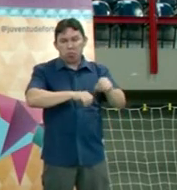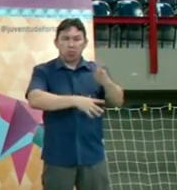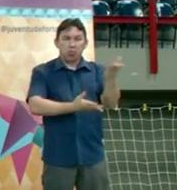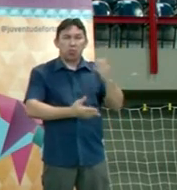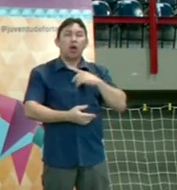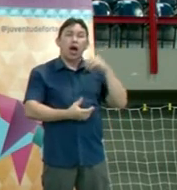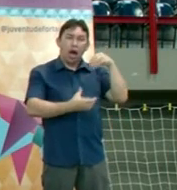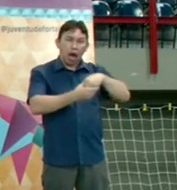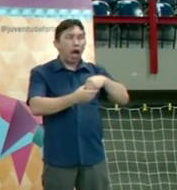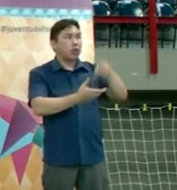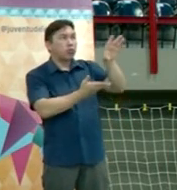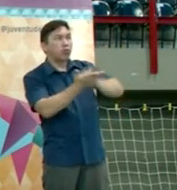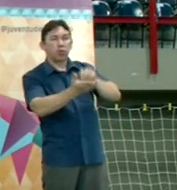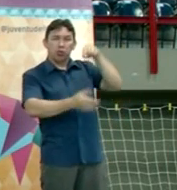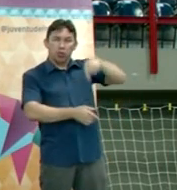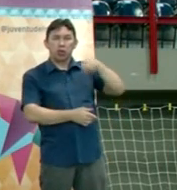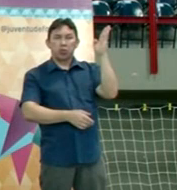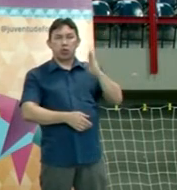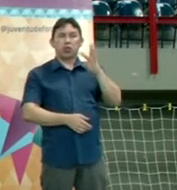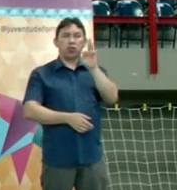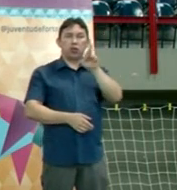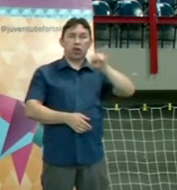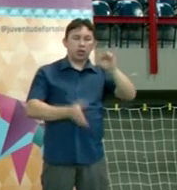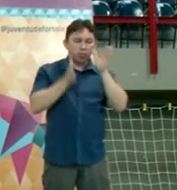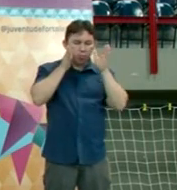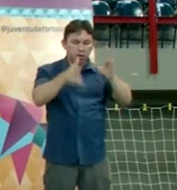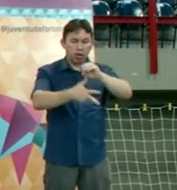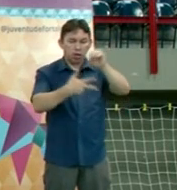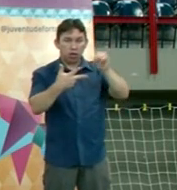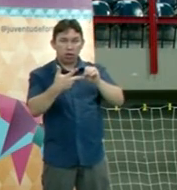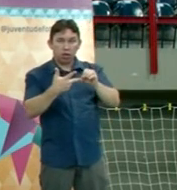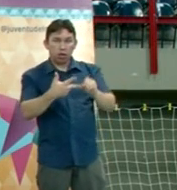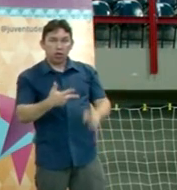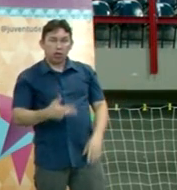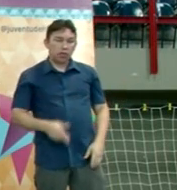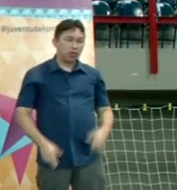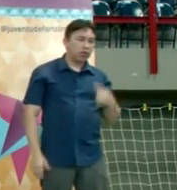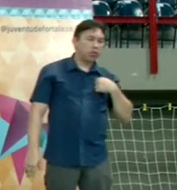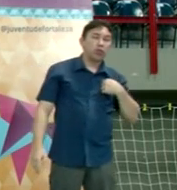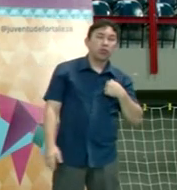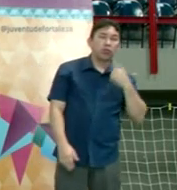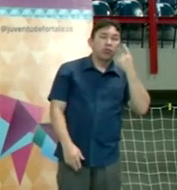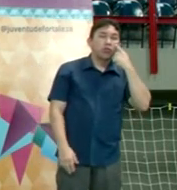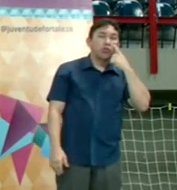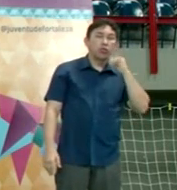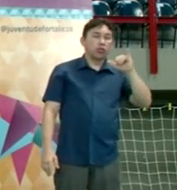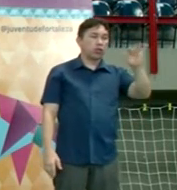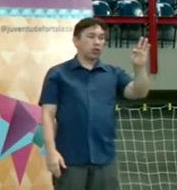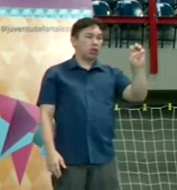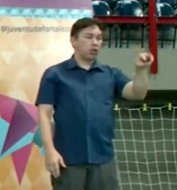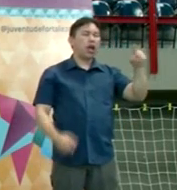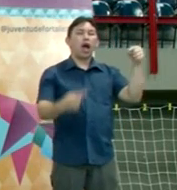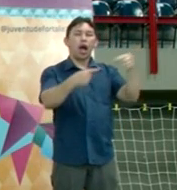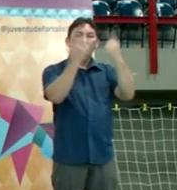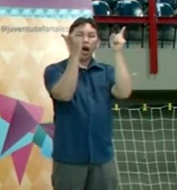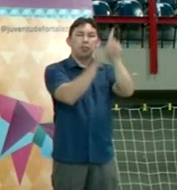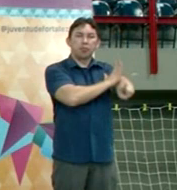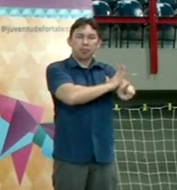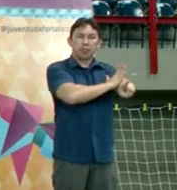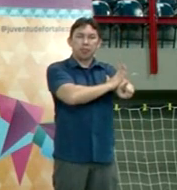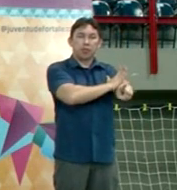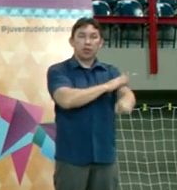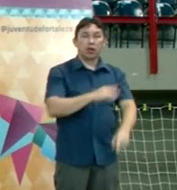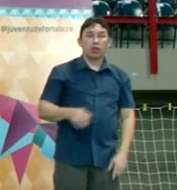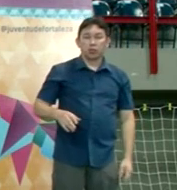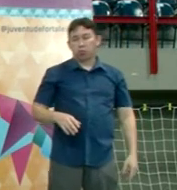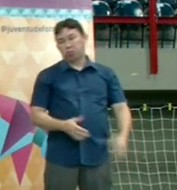utilizar a TRI aqui no Brasil para o Enem. Então, quando fala item no Enem, é o que a gente está acostumado a chamar de questão, tá? Então,